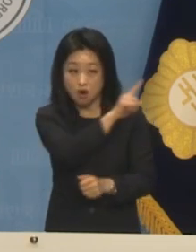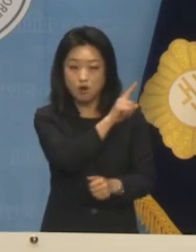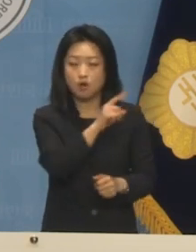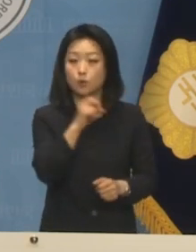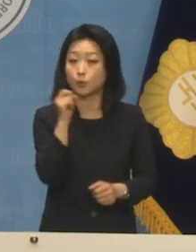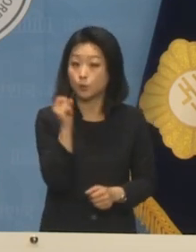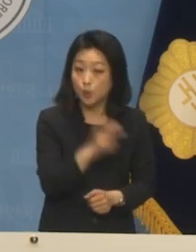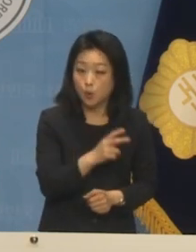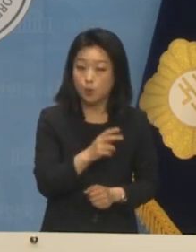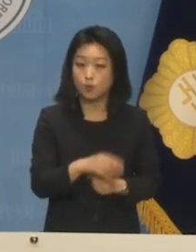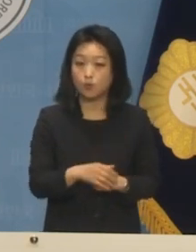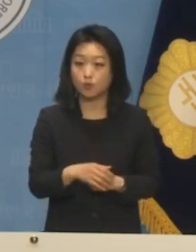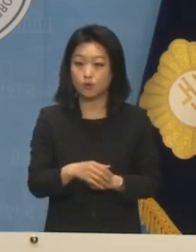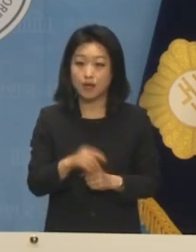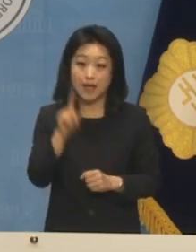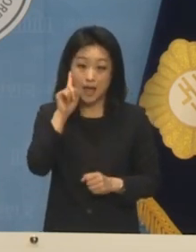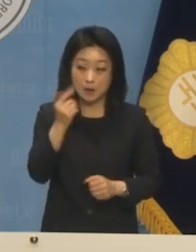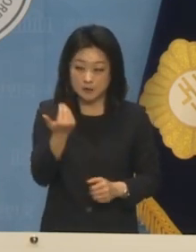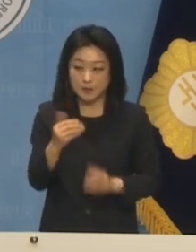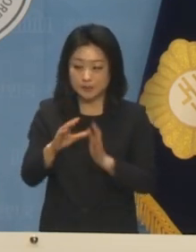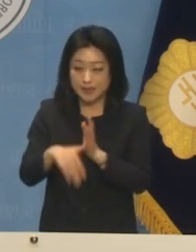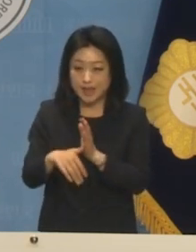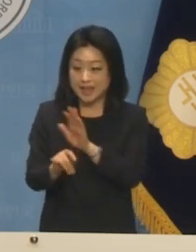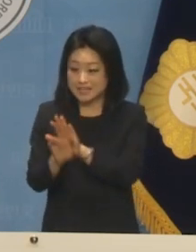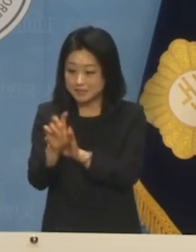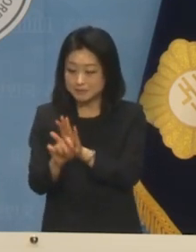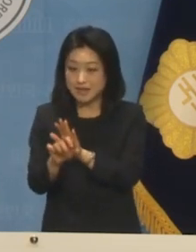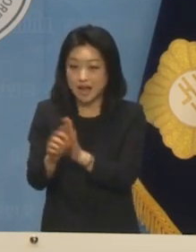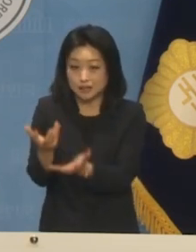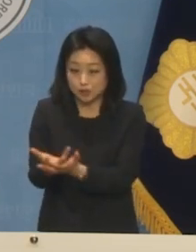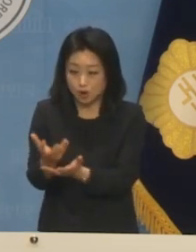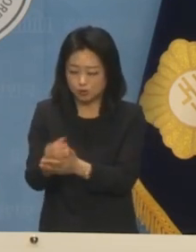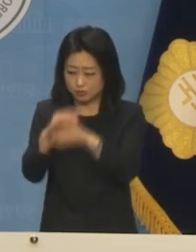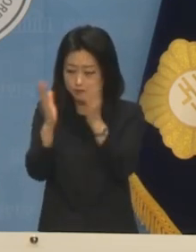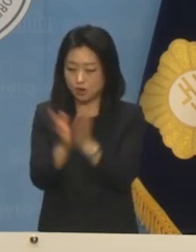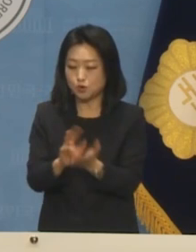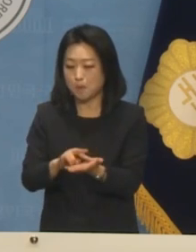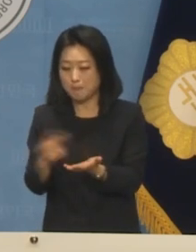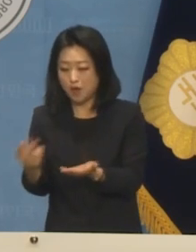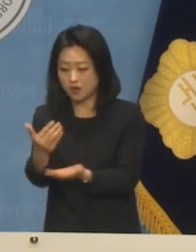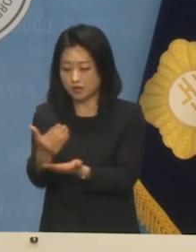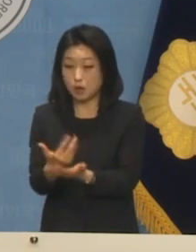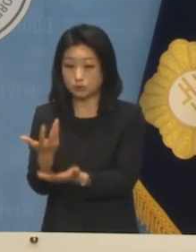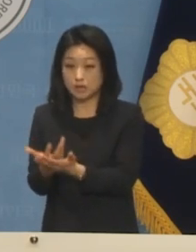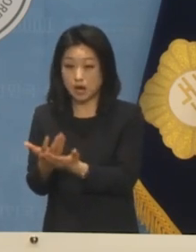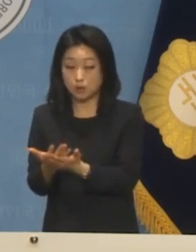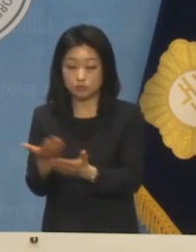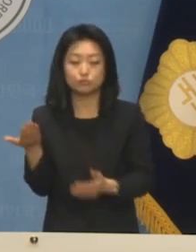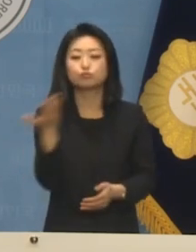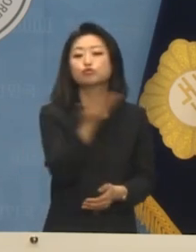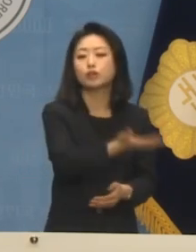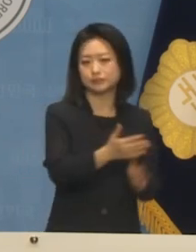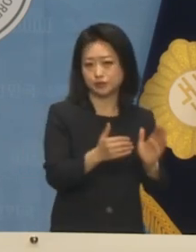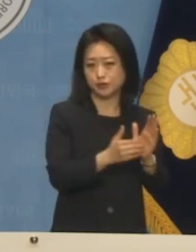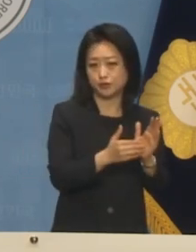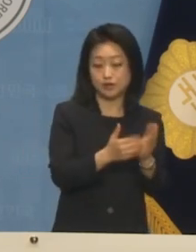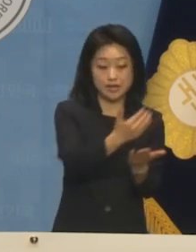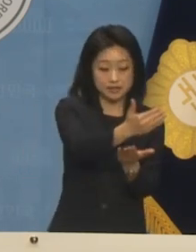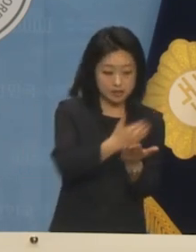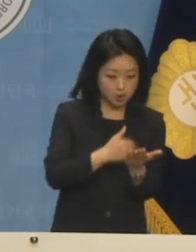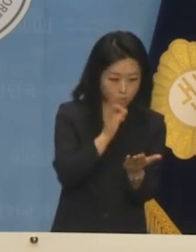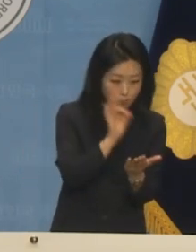돌연 신문회의를 하루 남기고 입찰 제안서 전부와 번역본이라며 자료를 제출하였습니다. 그